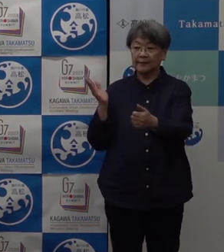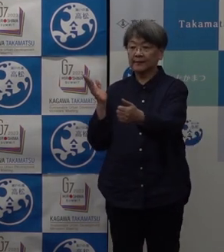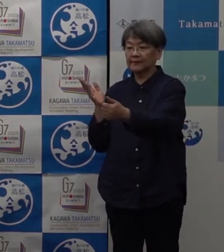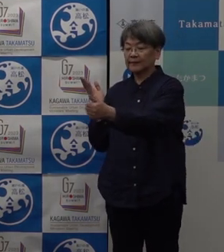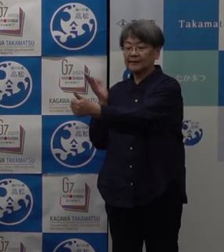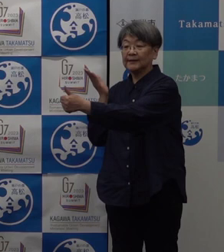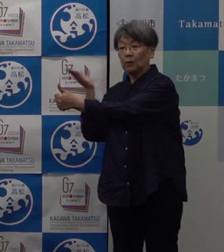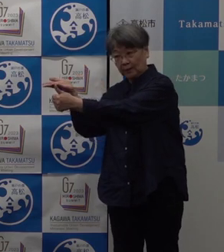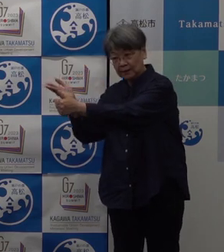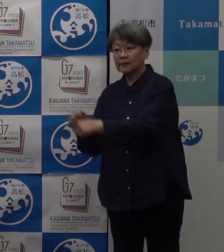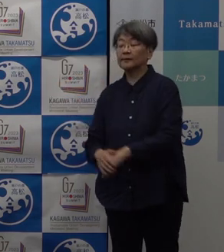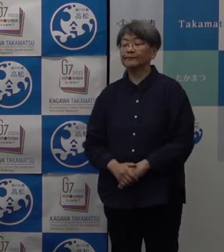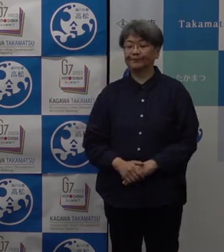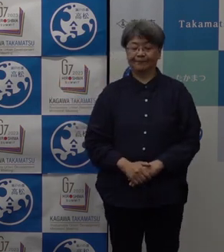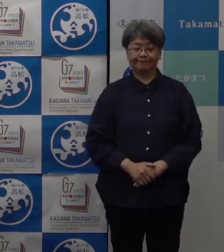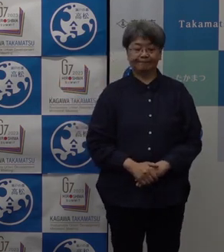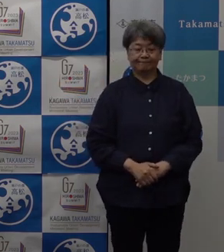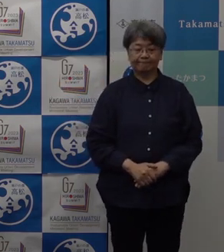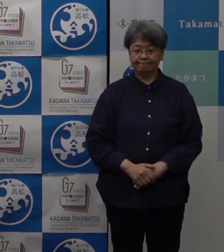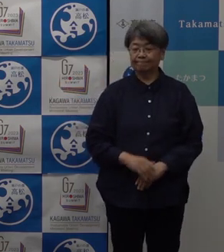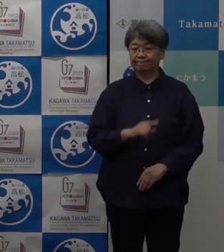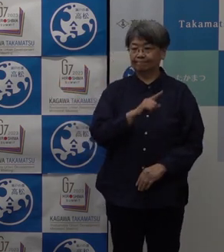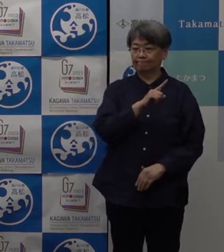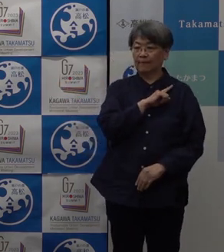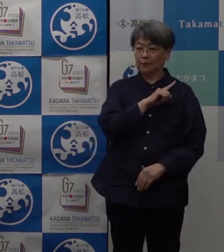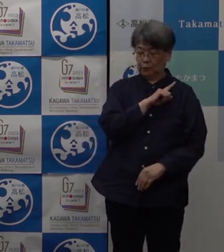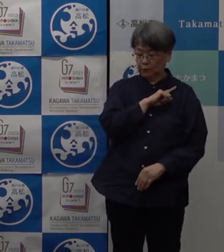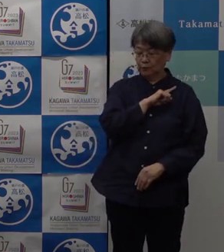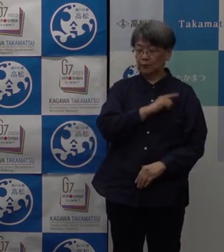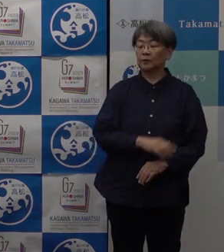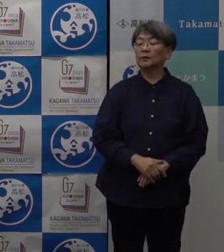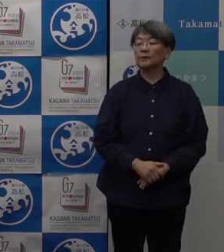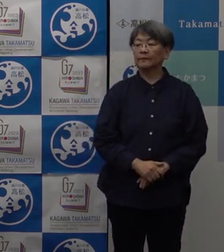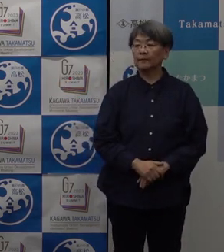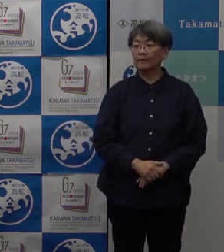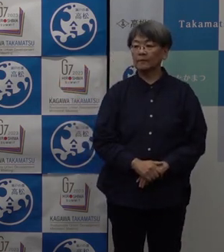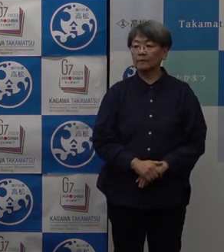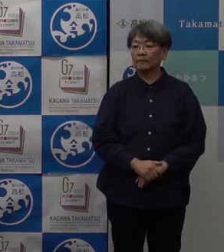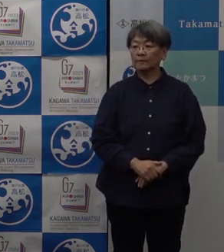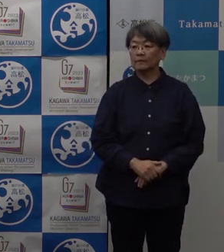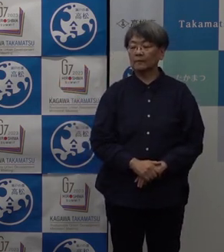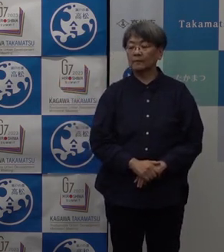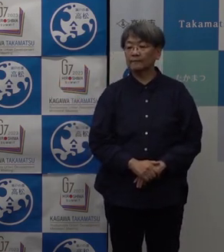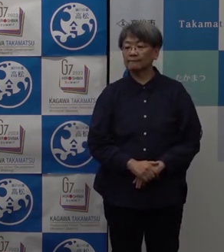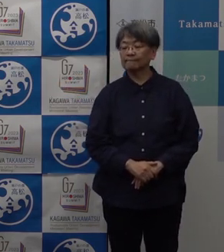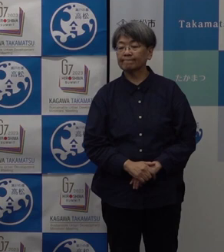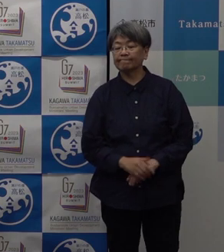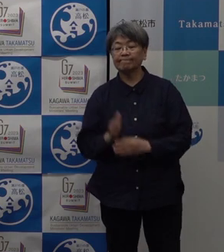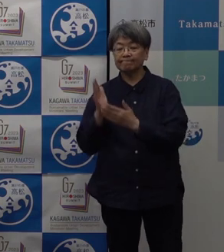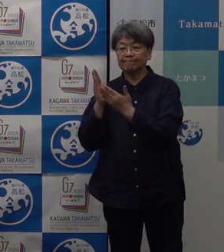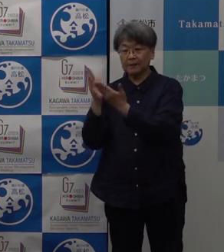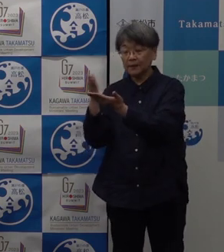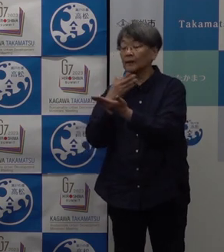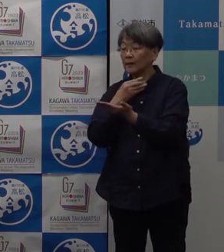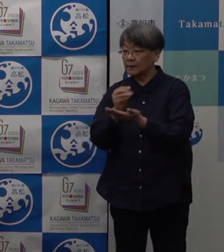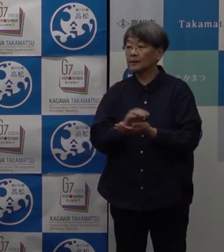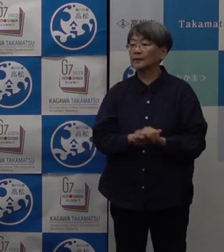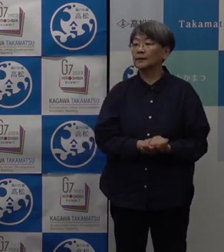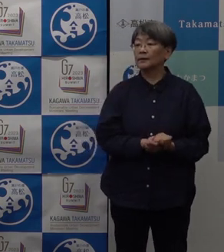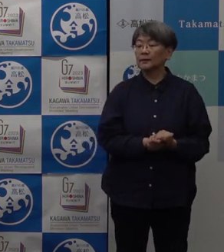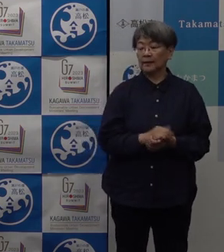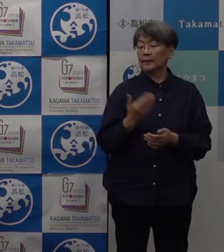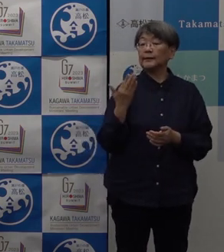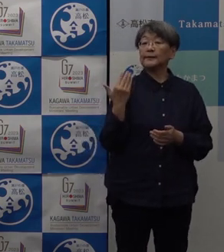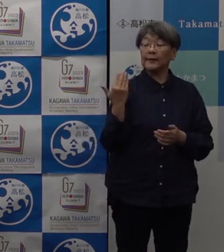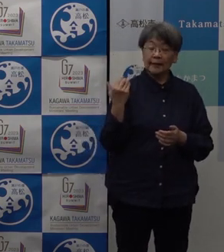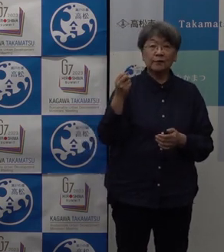NHK の長です。はい、まずですね、都市障害校の件でお伺いしたいんですが、先